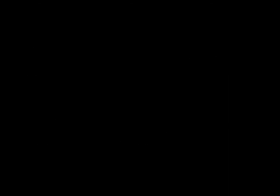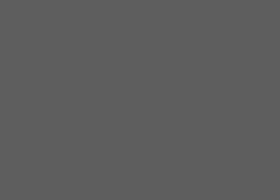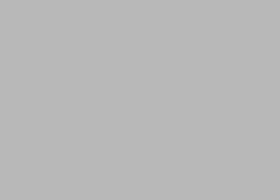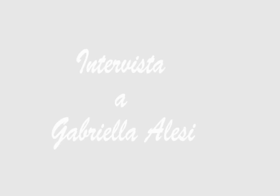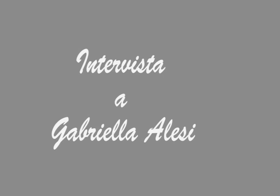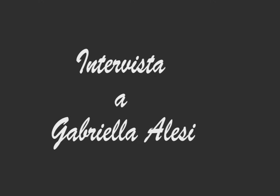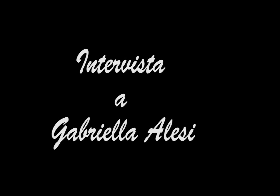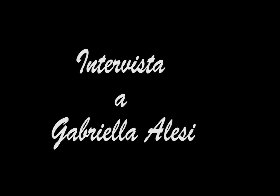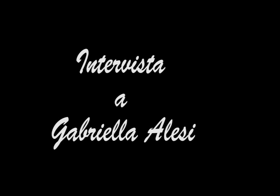che